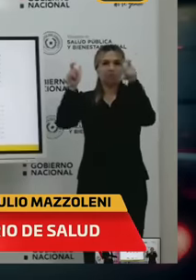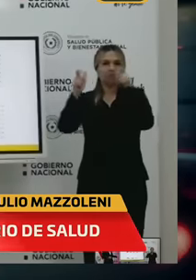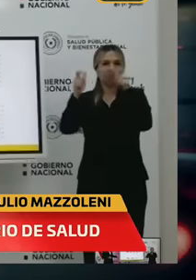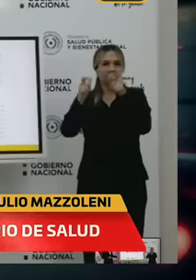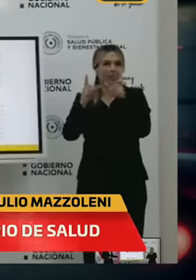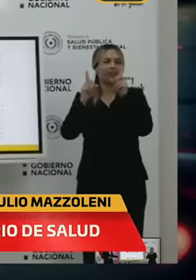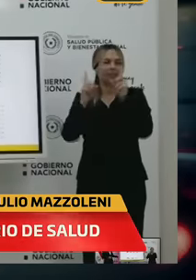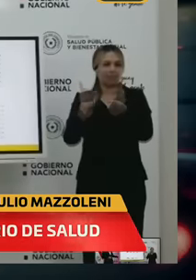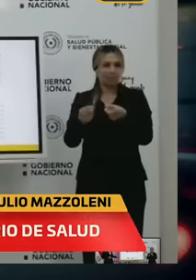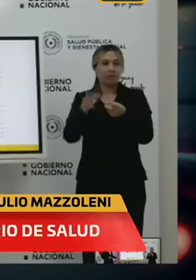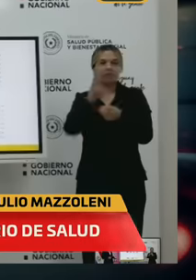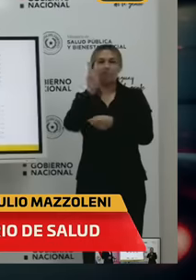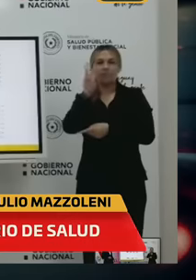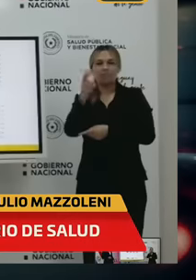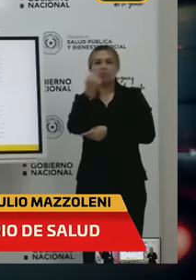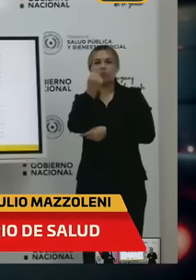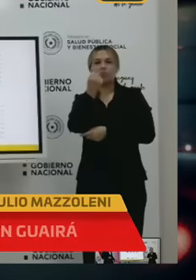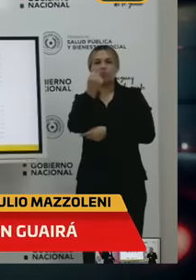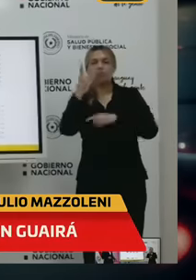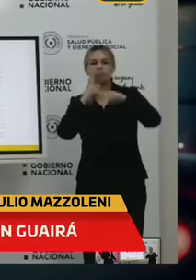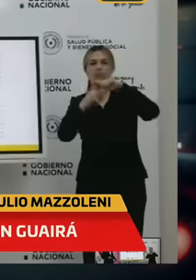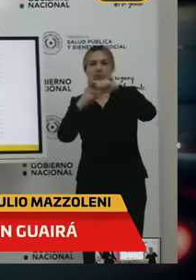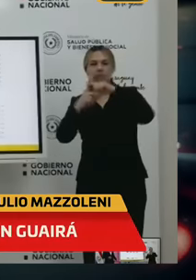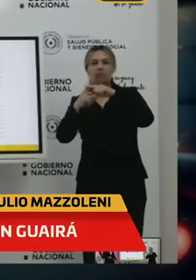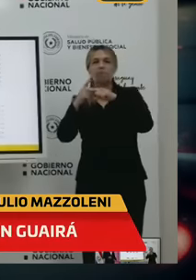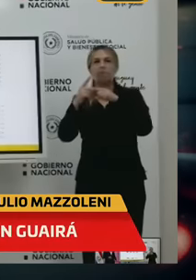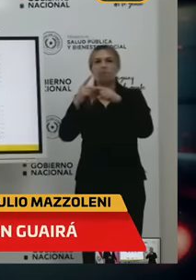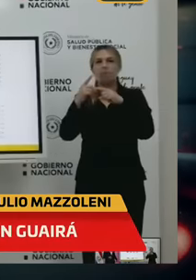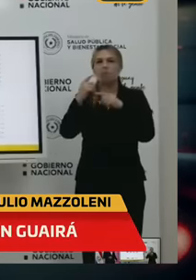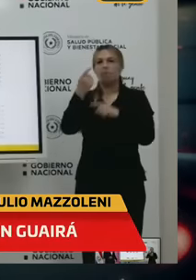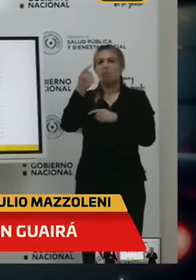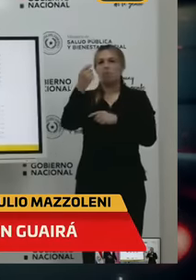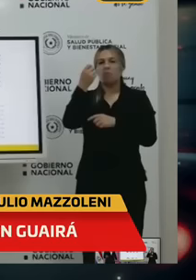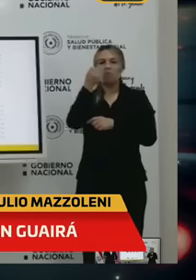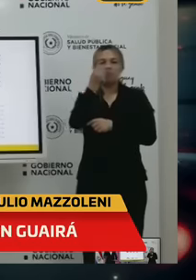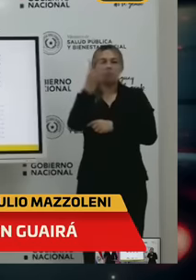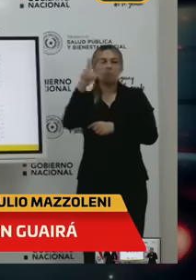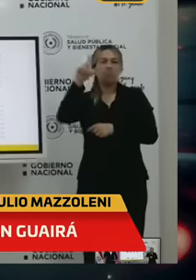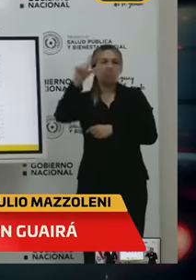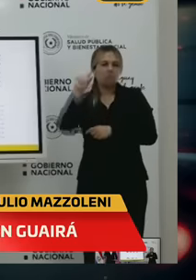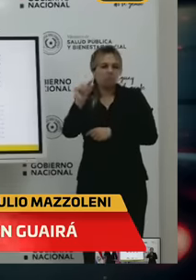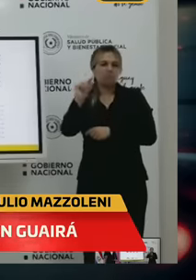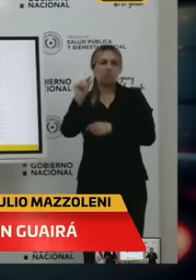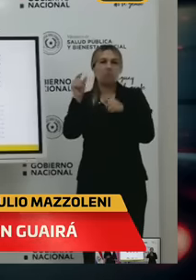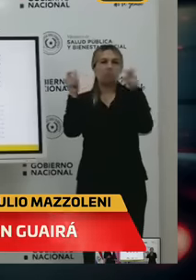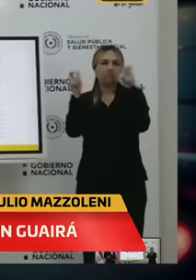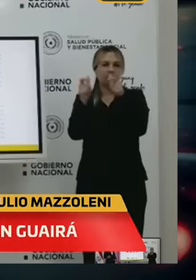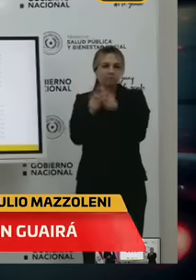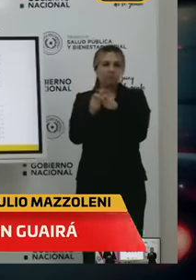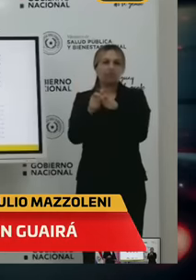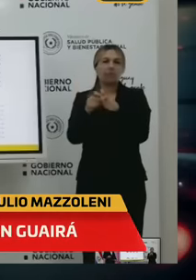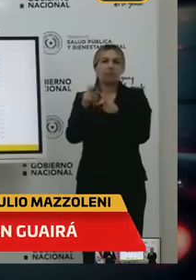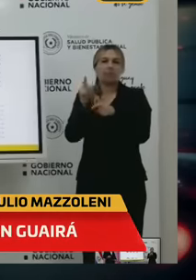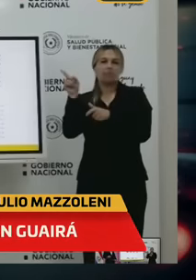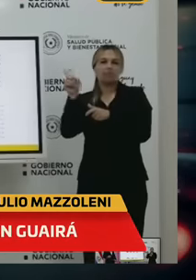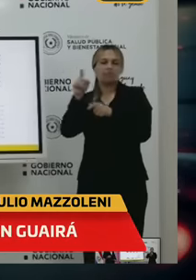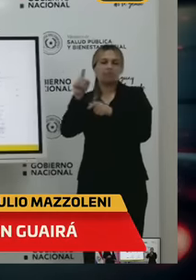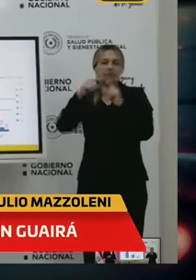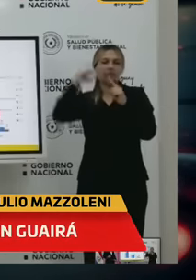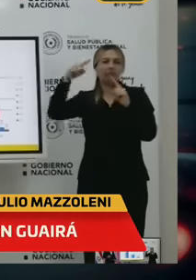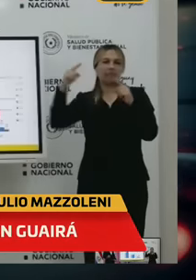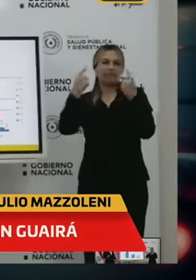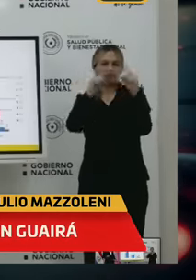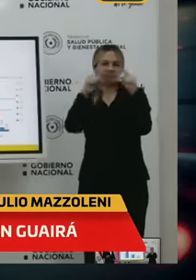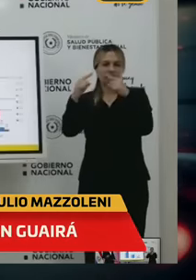que el número de casos es bastante menor, digamos, las escalas en estas zonas.